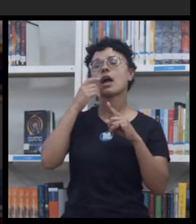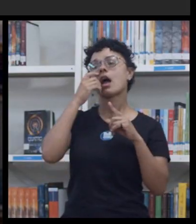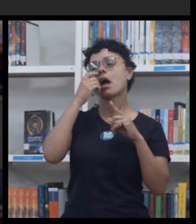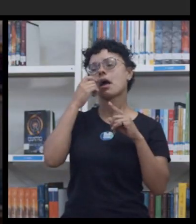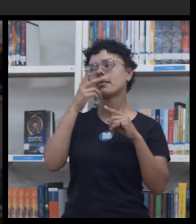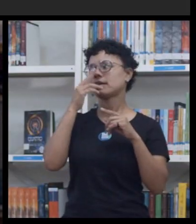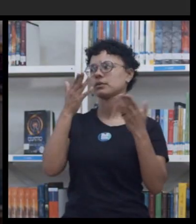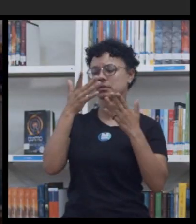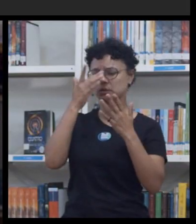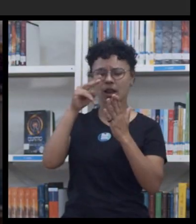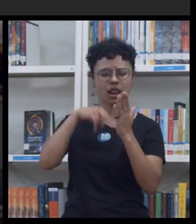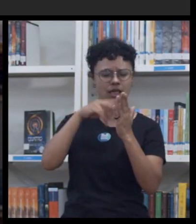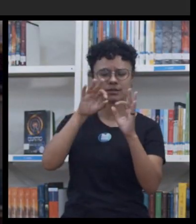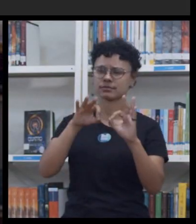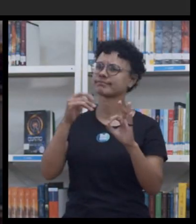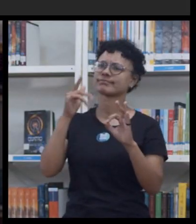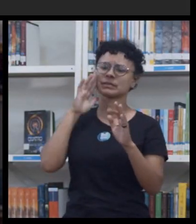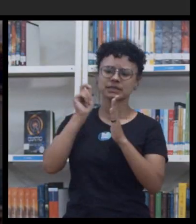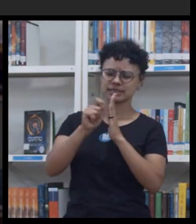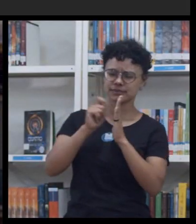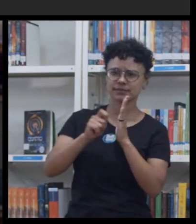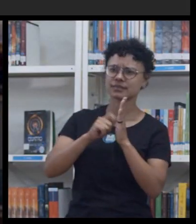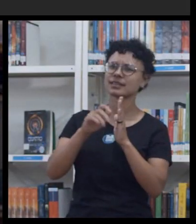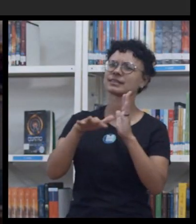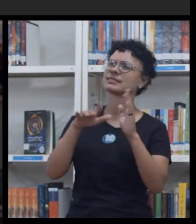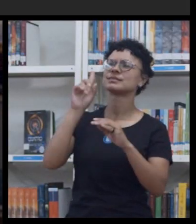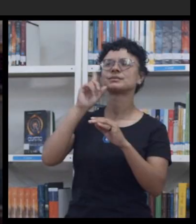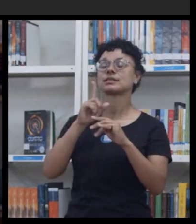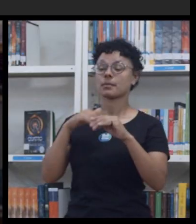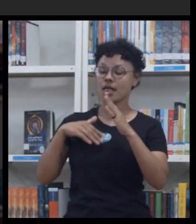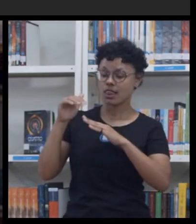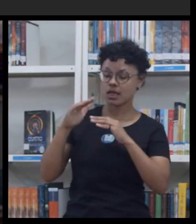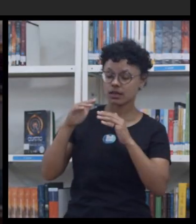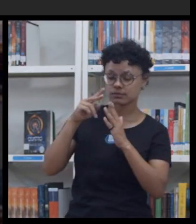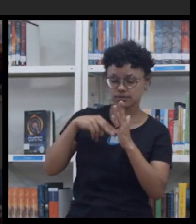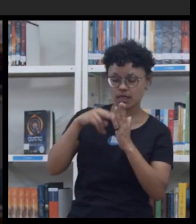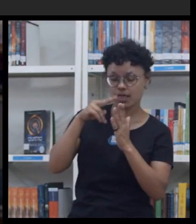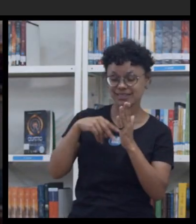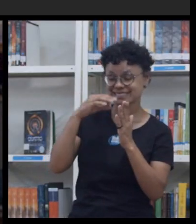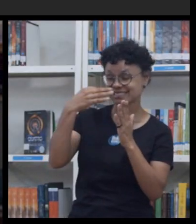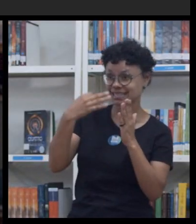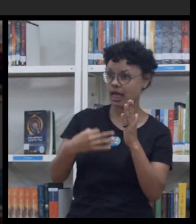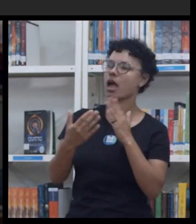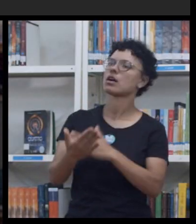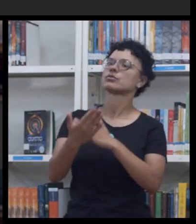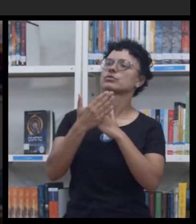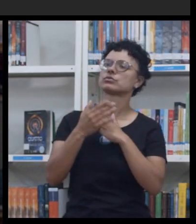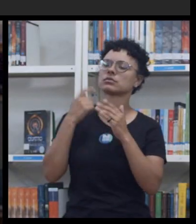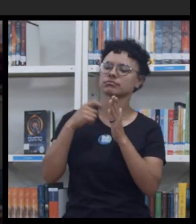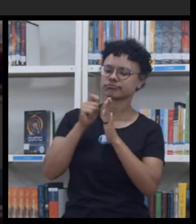ler direito, não sabem mais escrever direito, e a prática da leitura correta ajuda